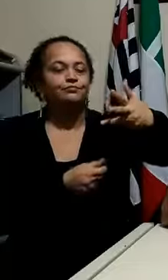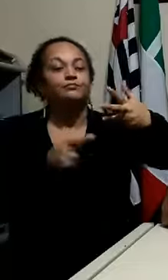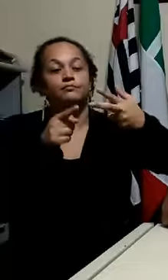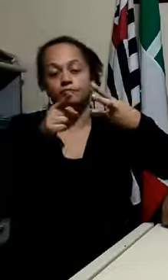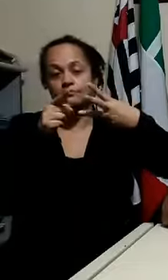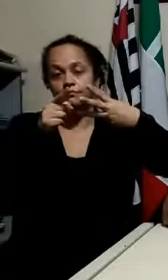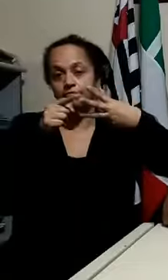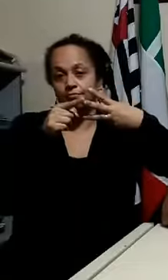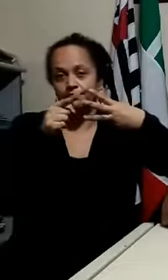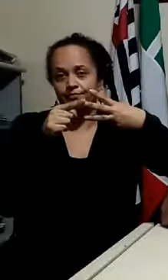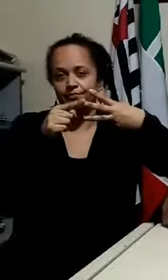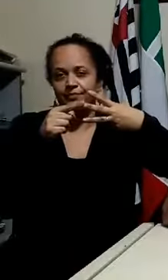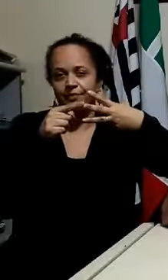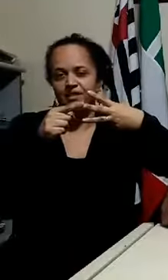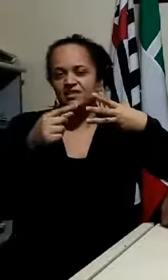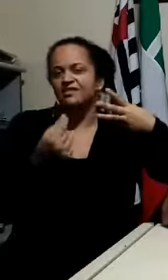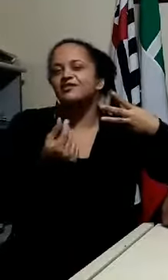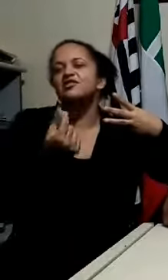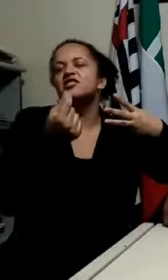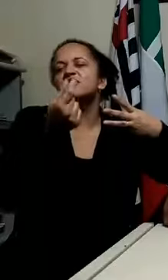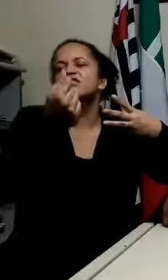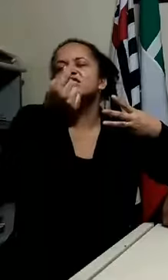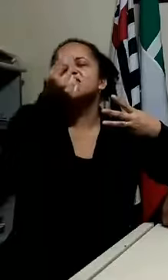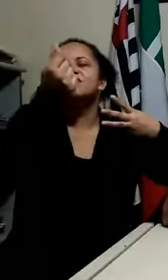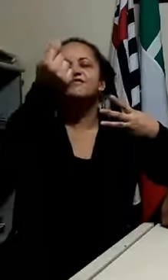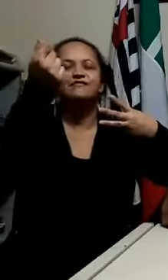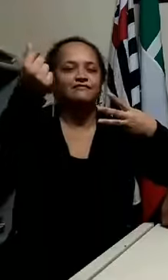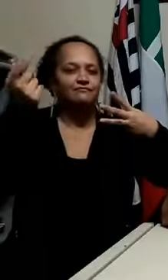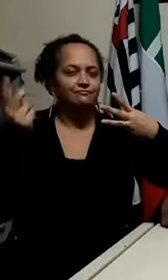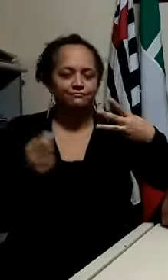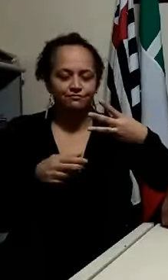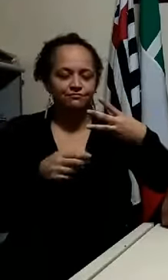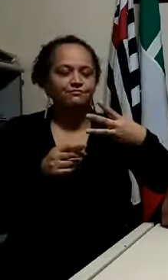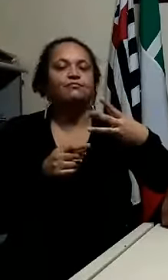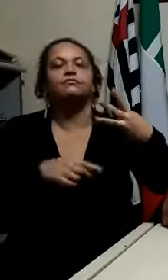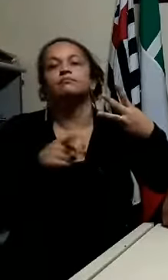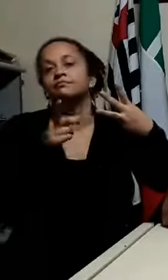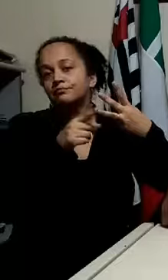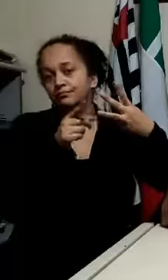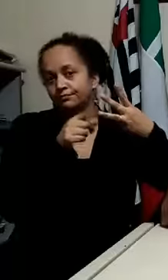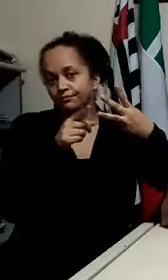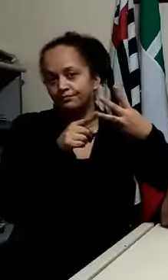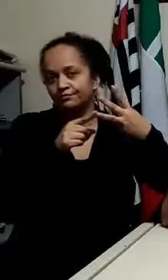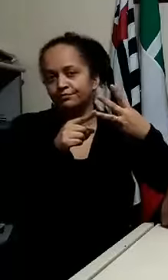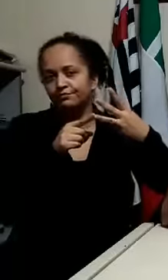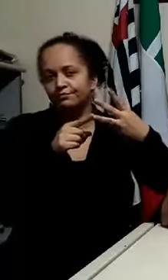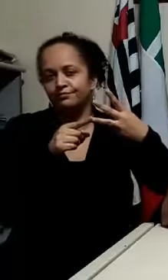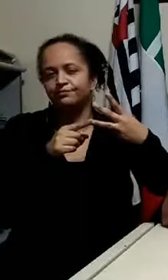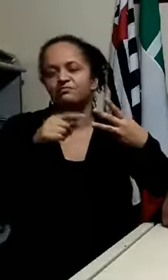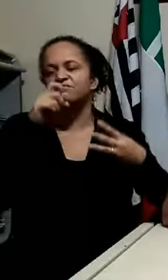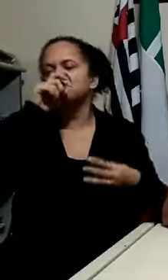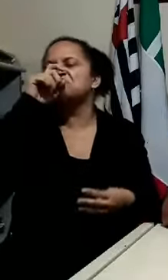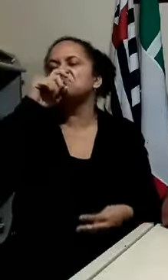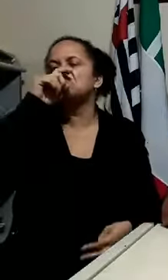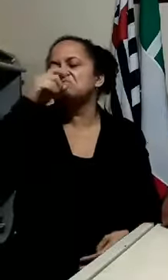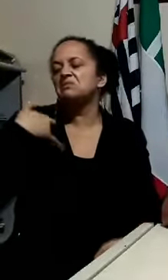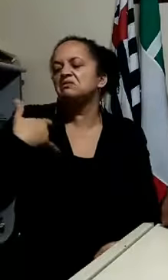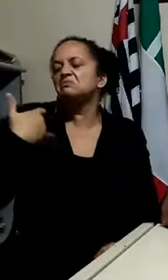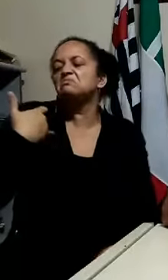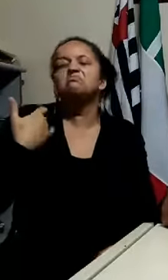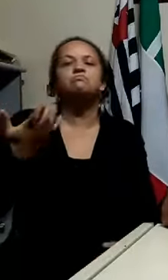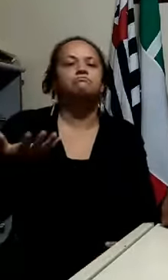arma, a ganância, a avareza, a fascinação pelas riquezas e as demais ambições, né?